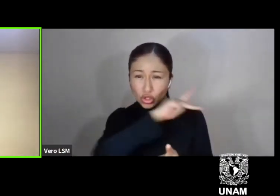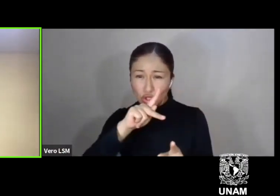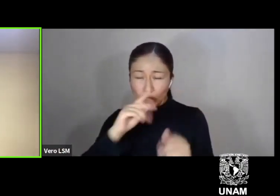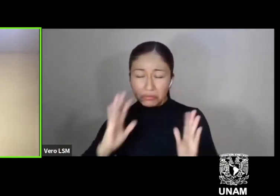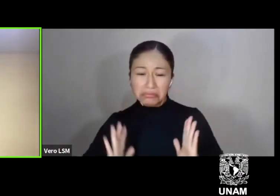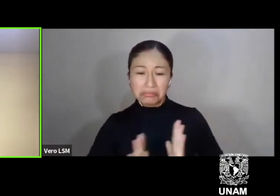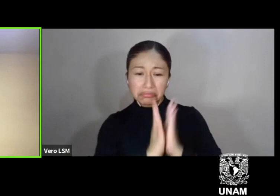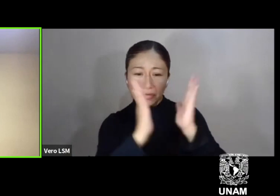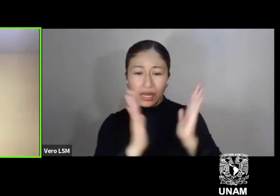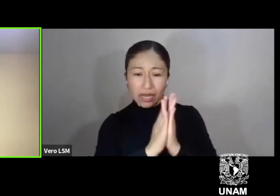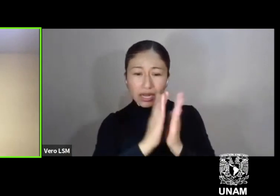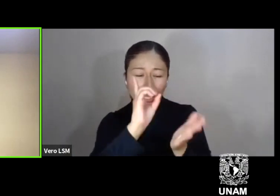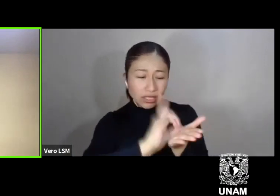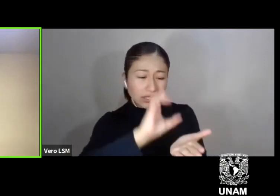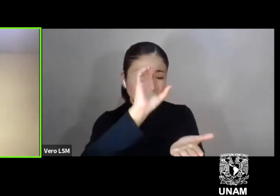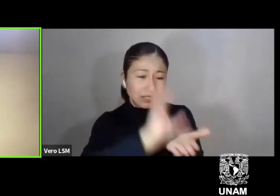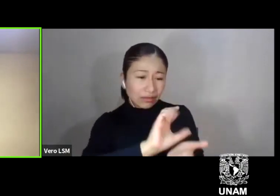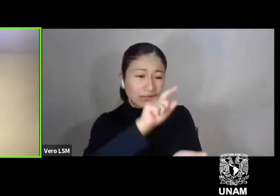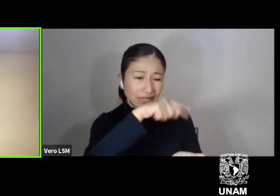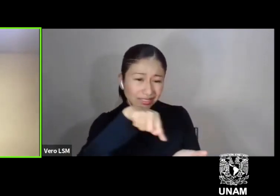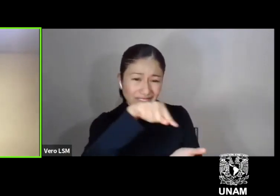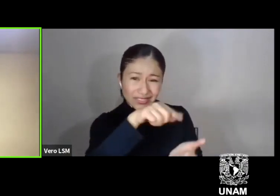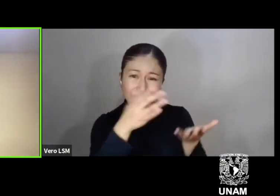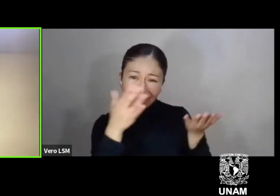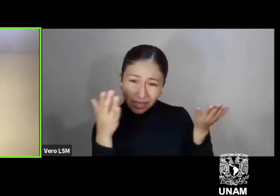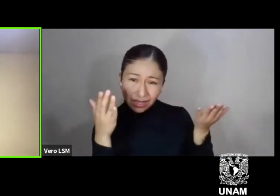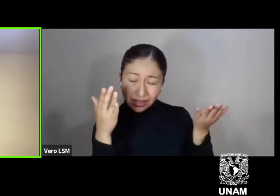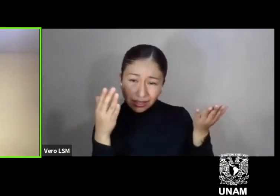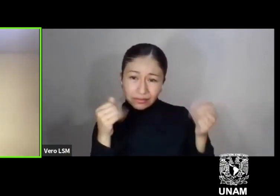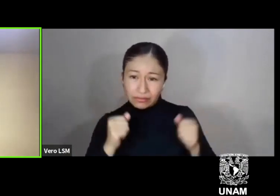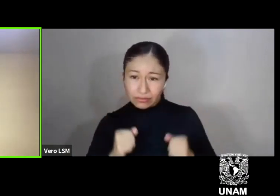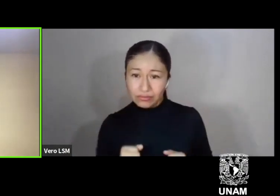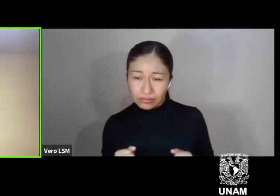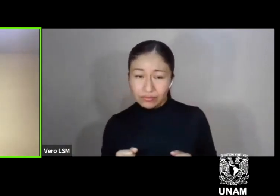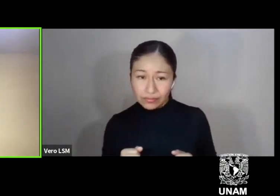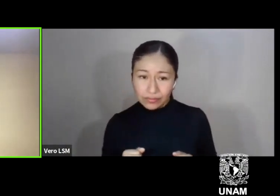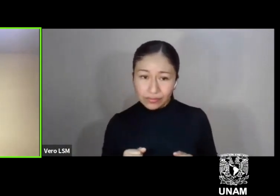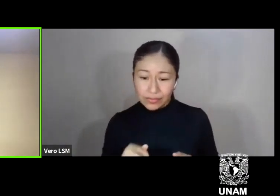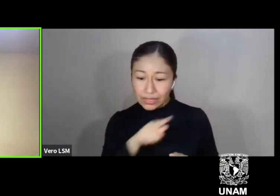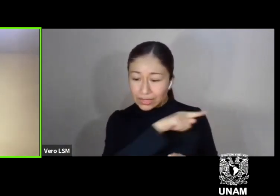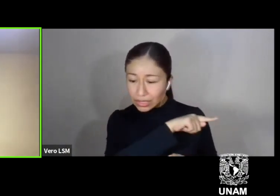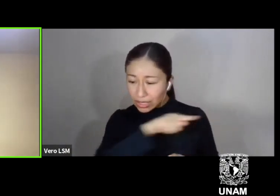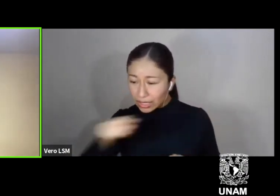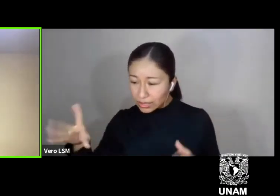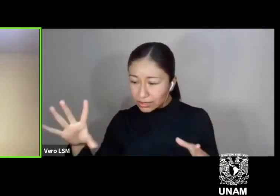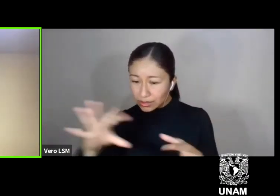Con respecto al dispositivo, creo que si lo pensamos desde Foucault,